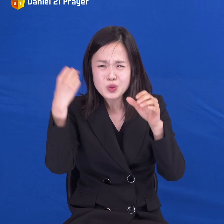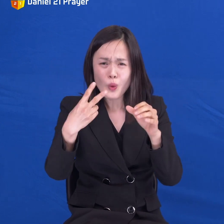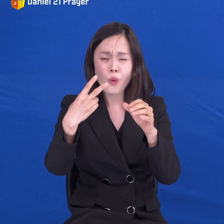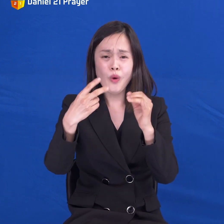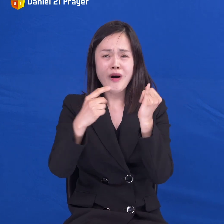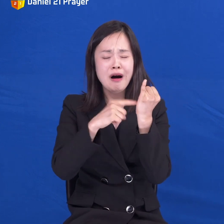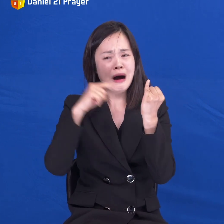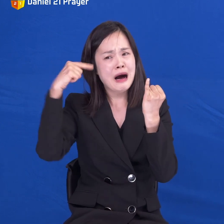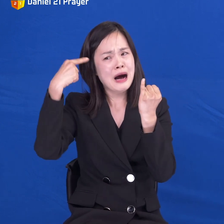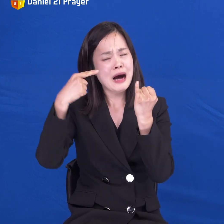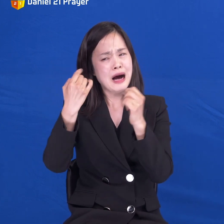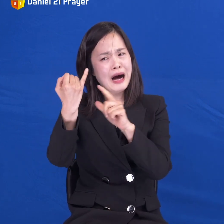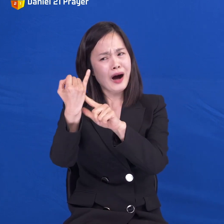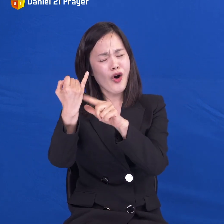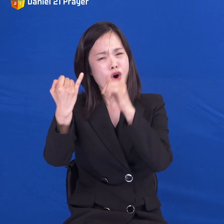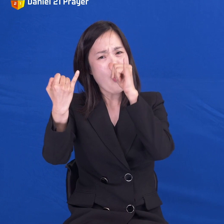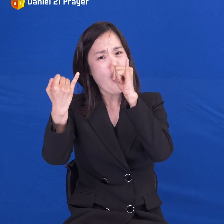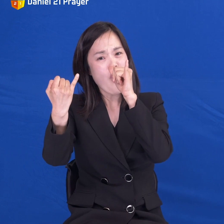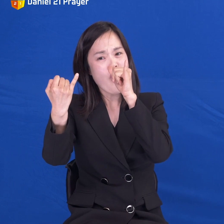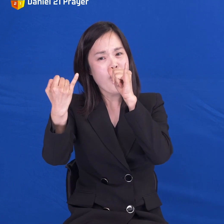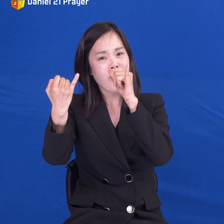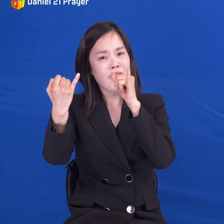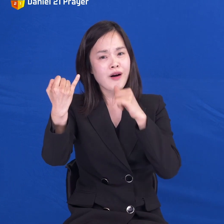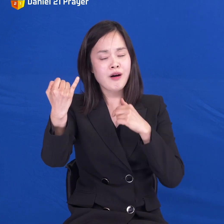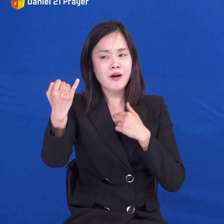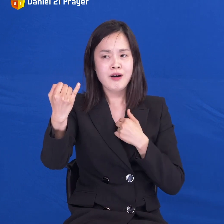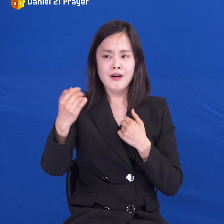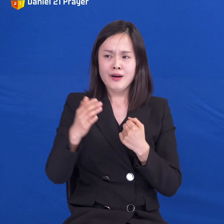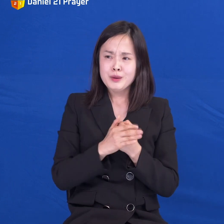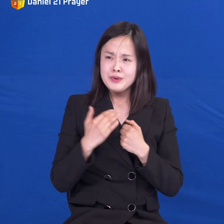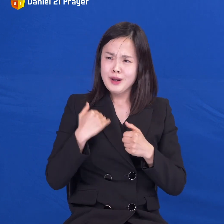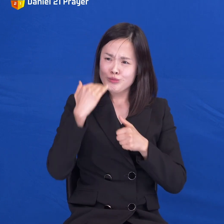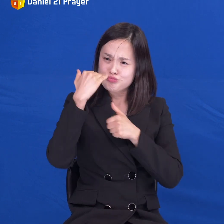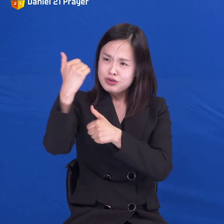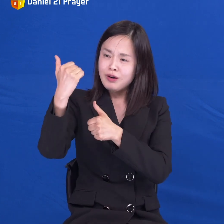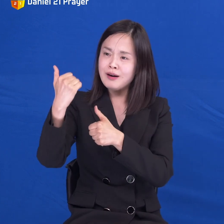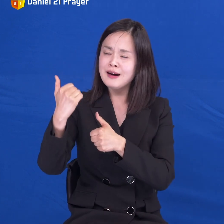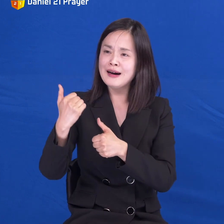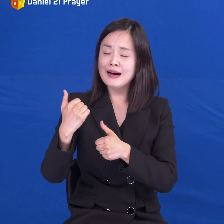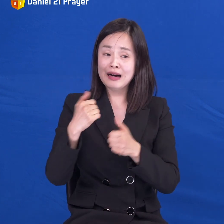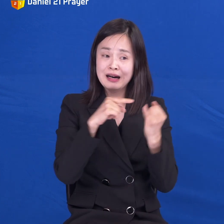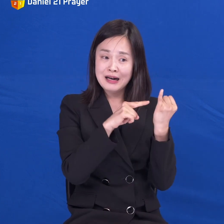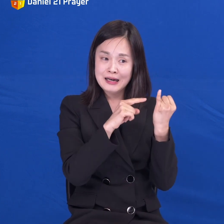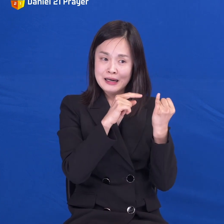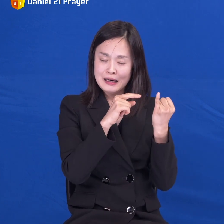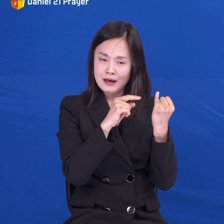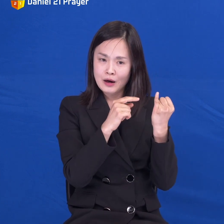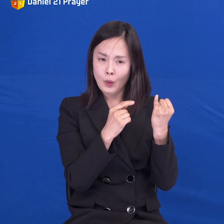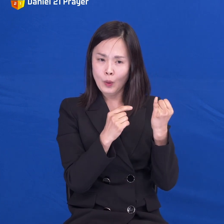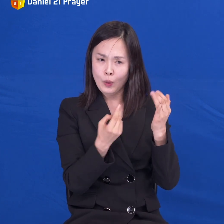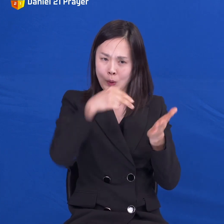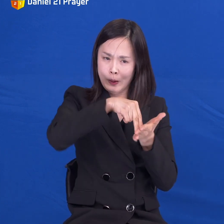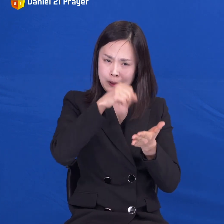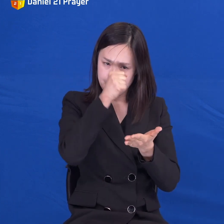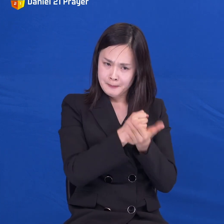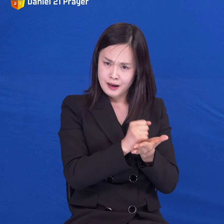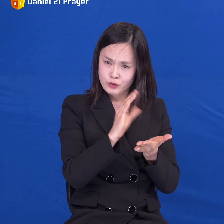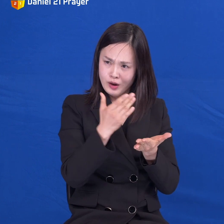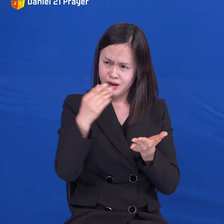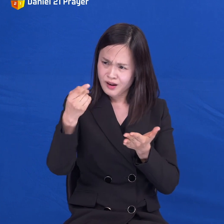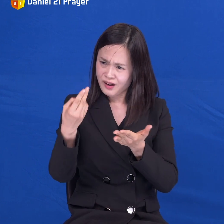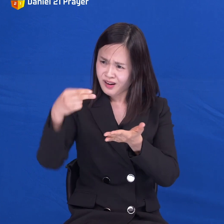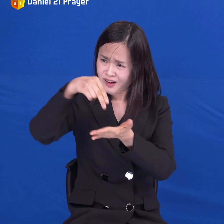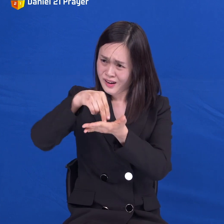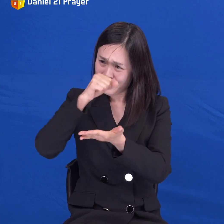이번에는 어쩌다가 됐는데 거기에 가서 안 되면 어떡해, 무슨 망신이야. 제가 안 가겠다고 그랬어요. 근데 얼마나